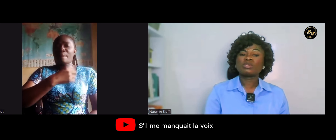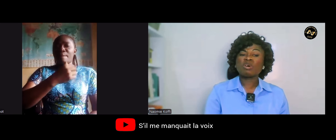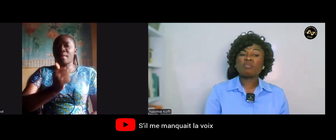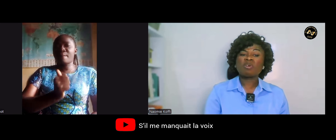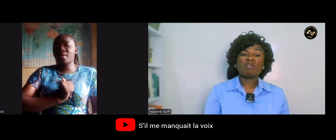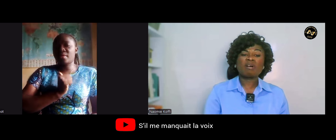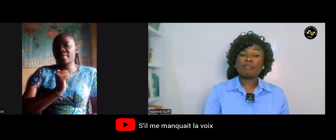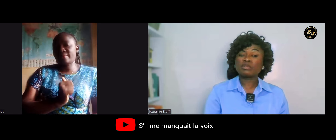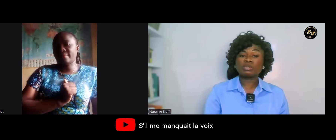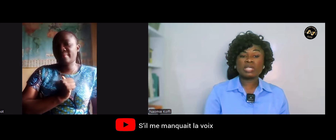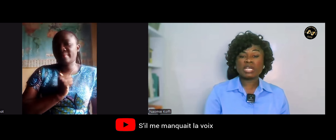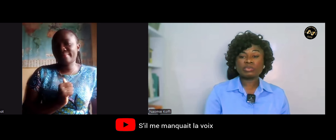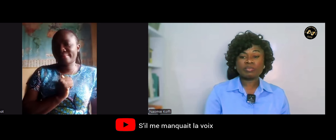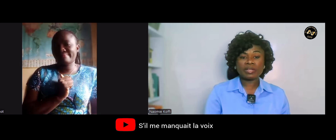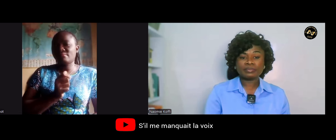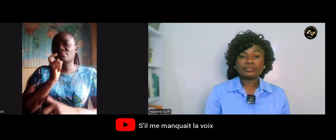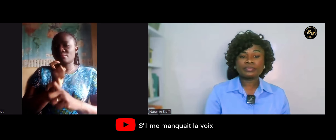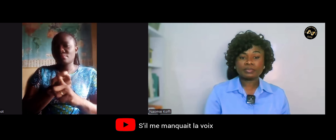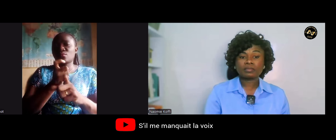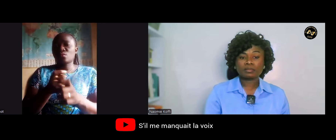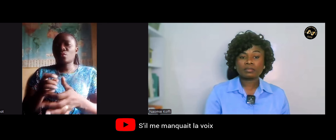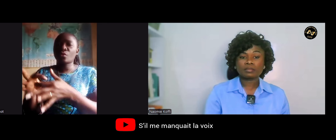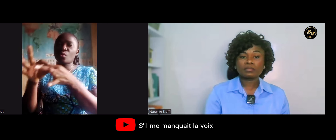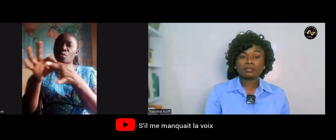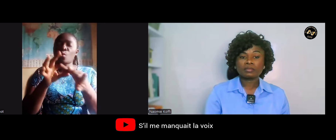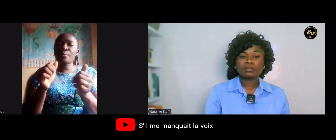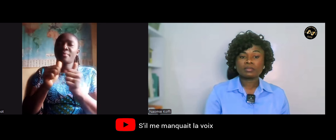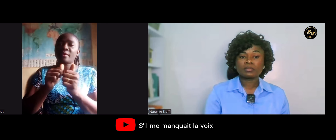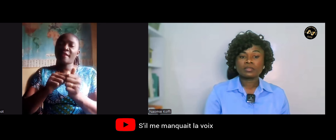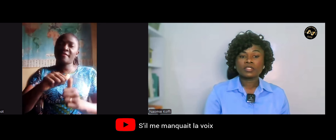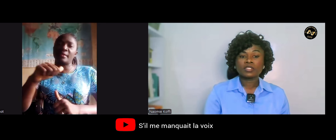Nous sommes abandonnés à nous-mêmes.